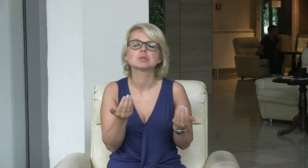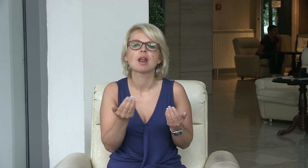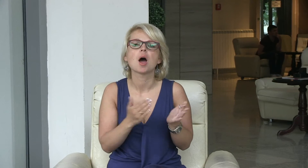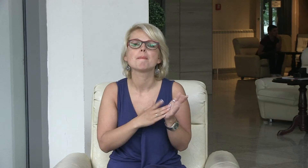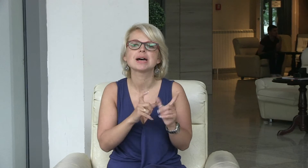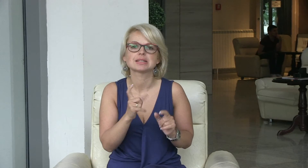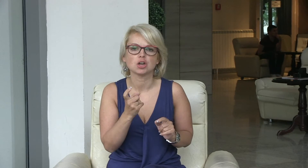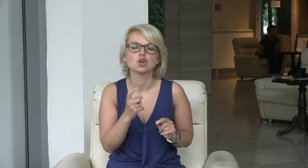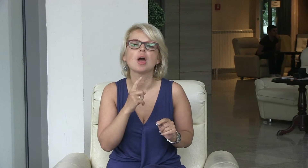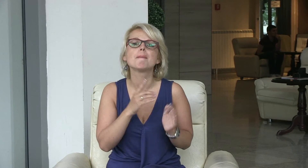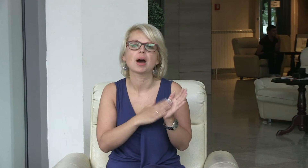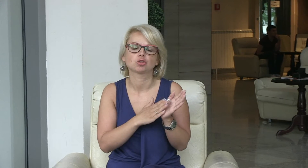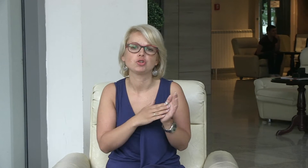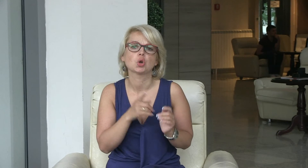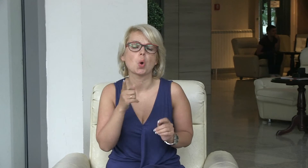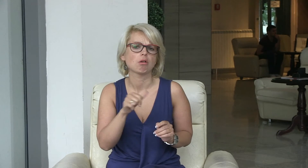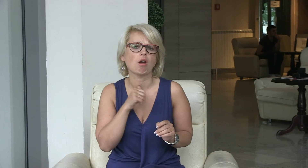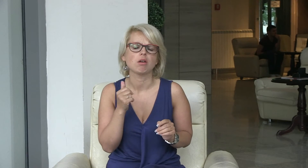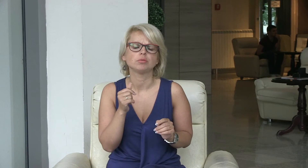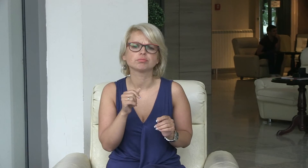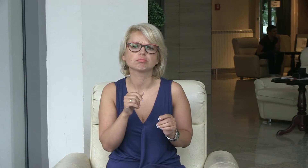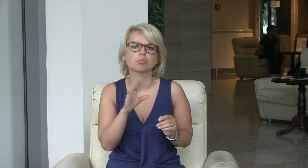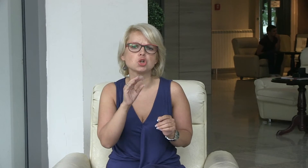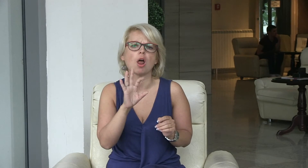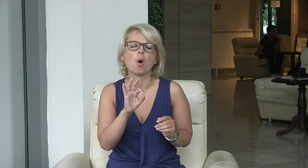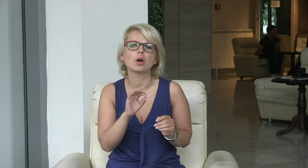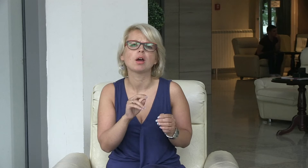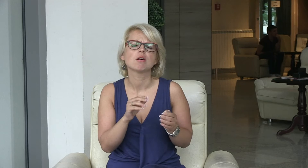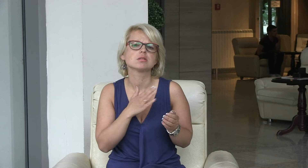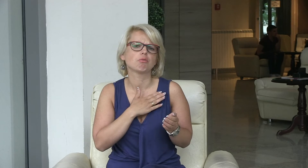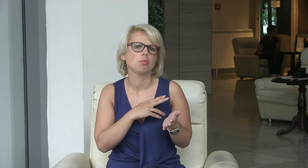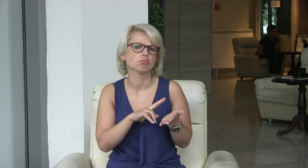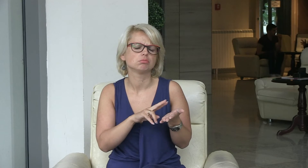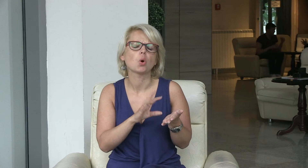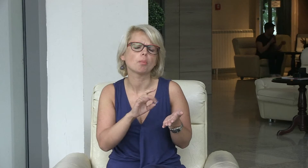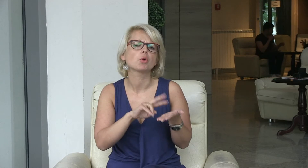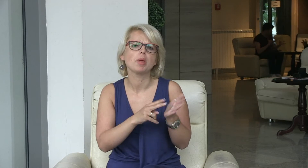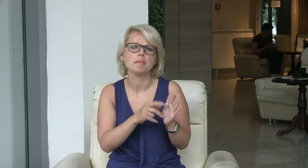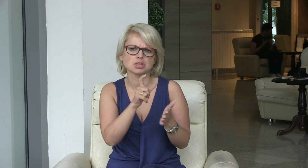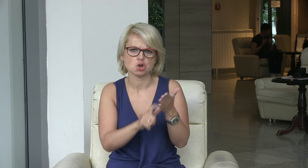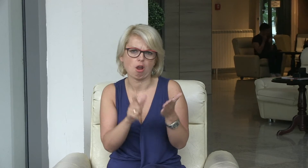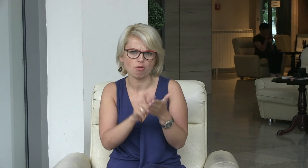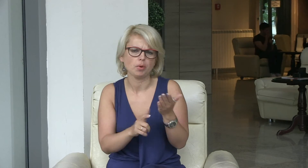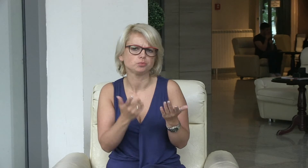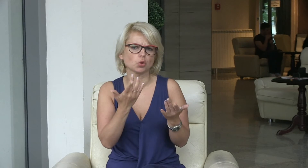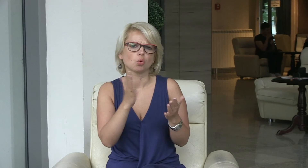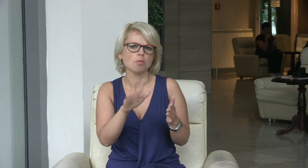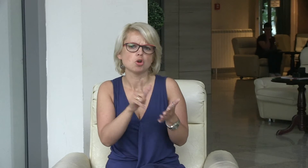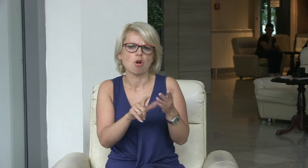predsjednicom Saveza gluvih i nagluvih Srbije, Suzanom Masać-Matović. Ona je podelila sa